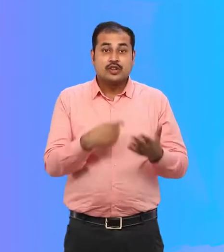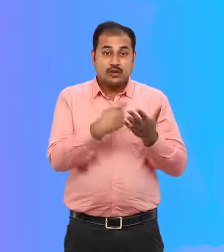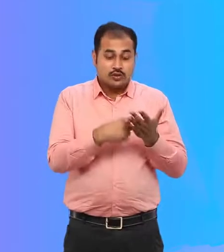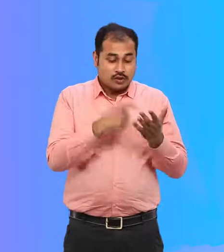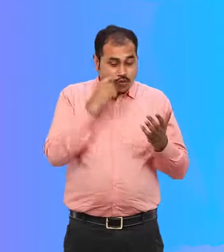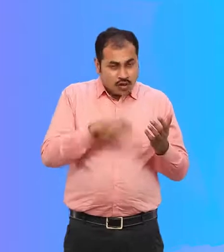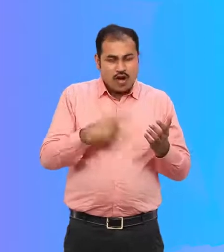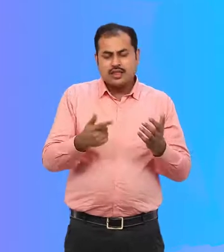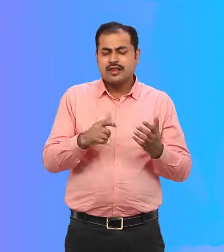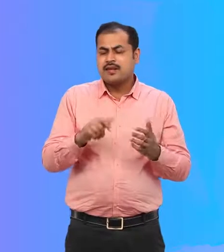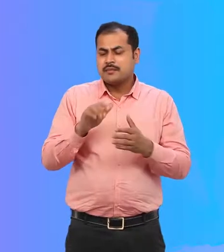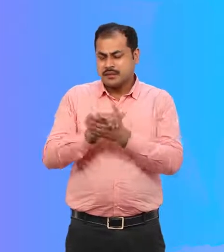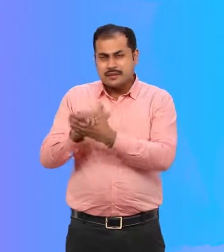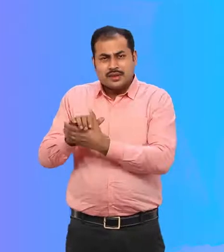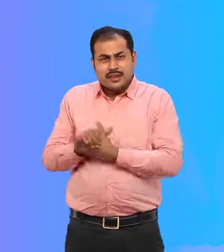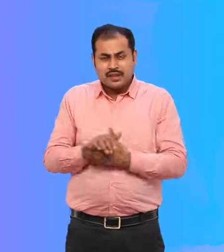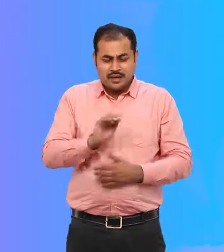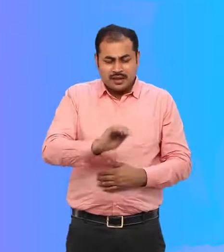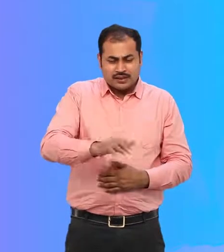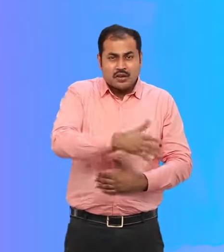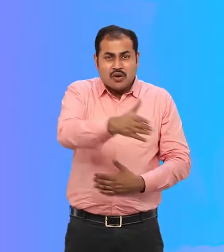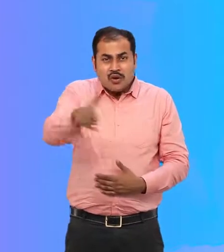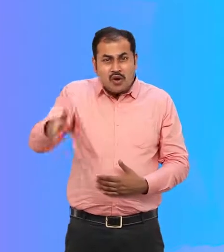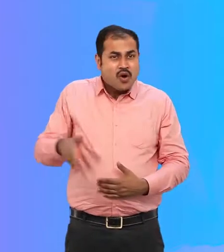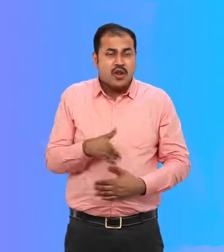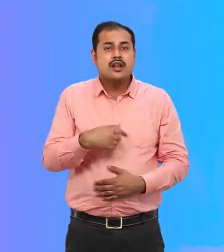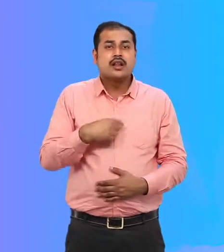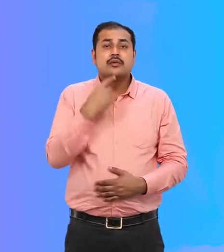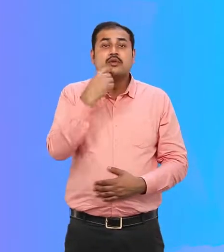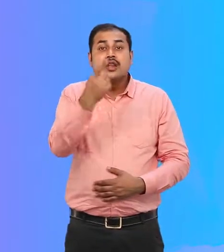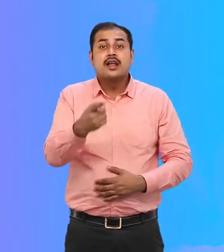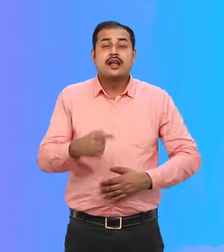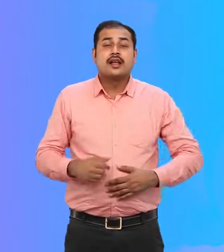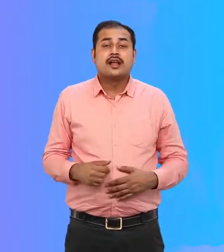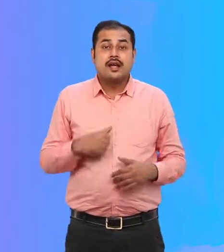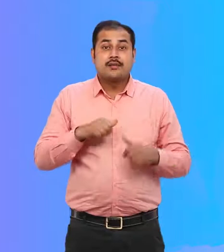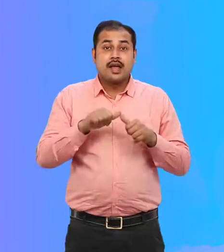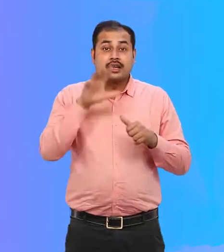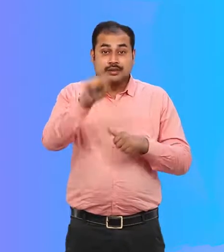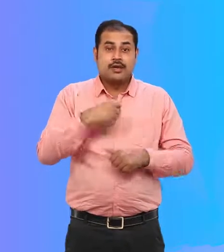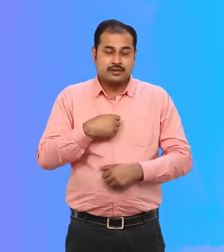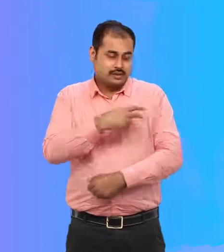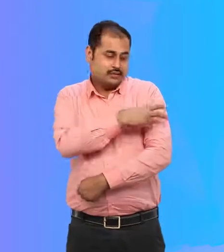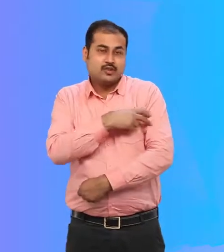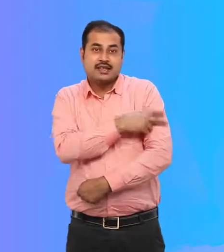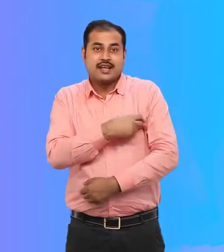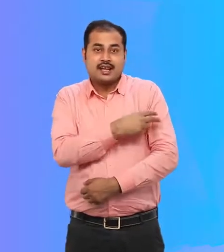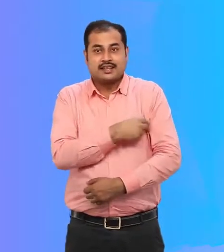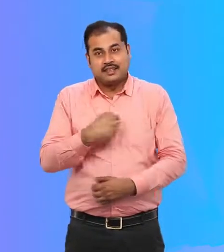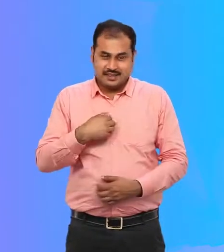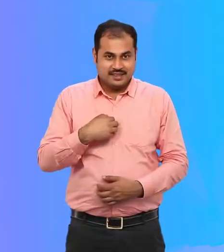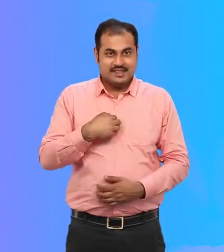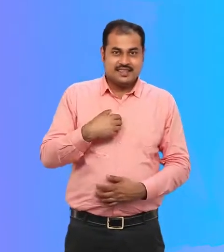कि रोहन और बाकी बच्चे कहते हैं कि हम सुबह मेहता इधर बनेंगे